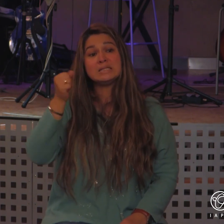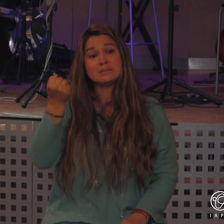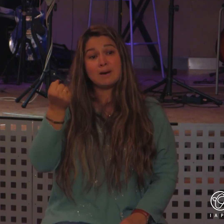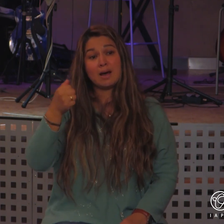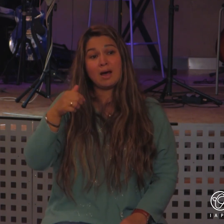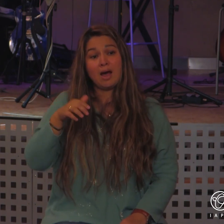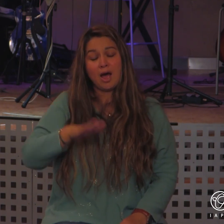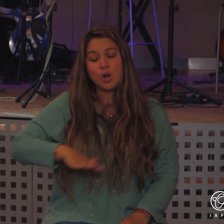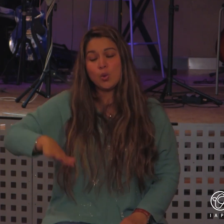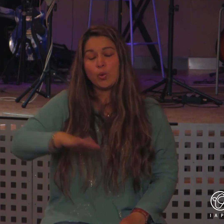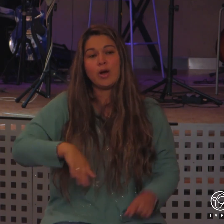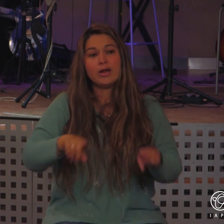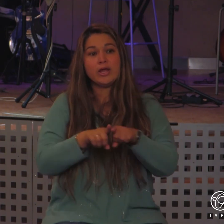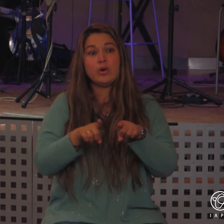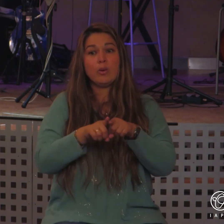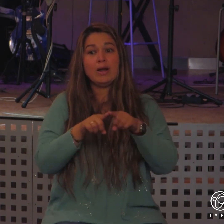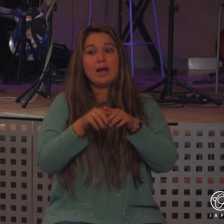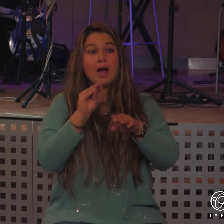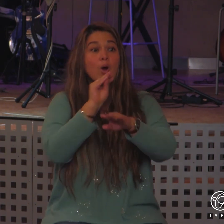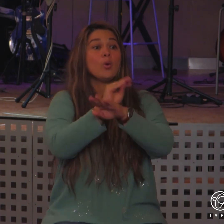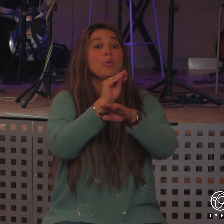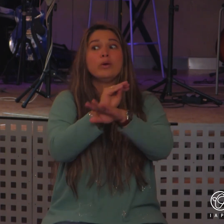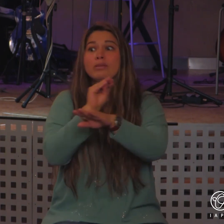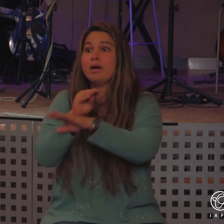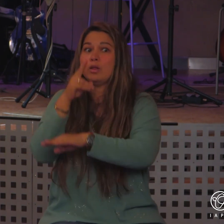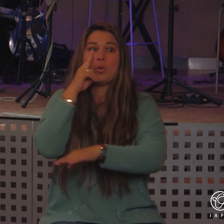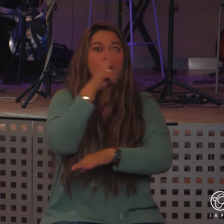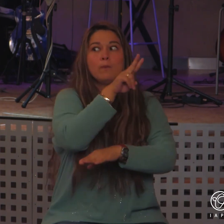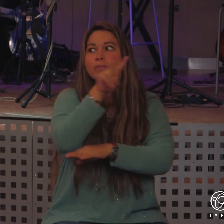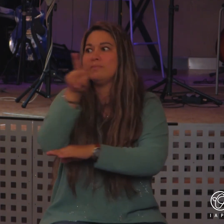Eso es lo que significa. Y